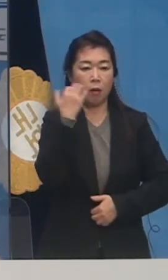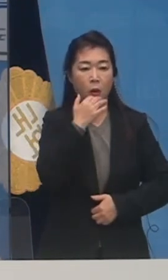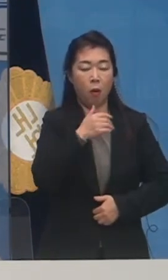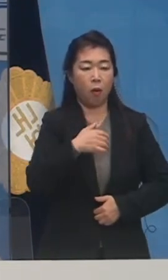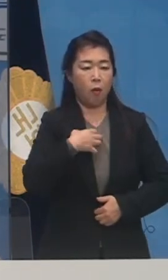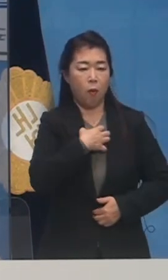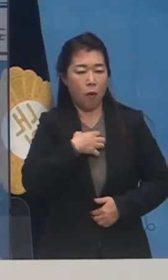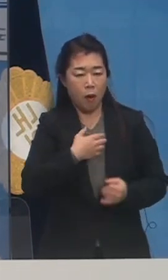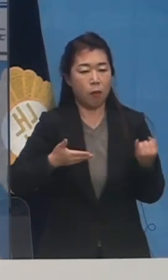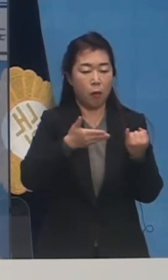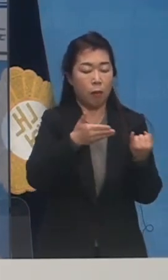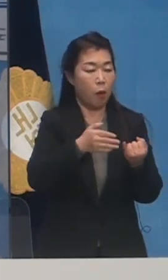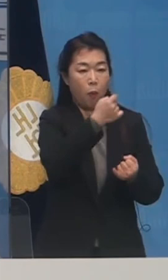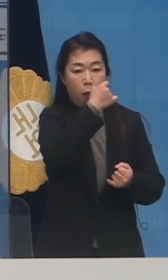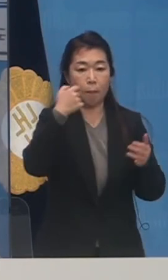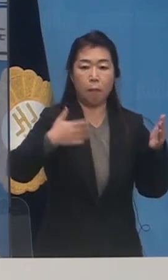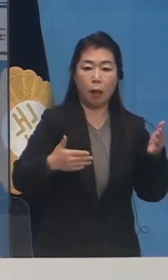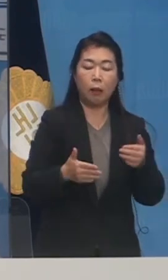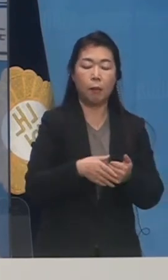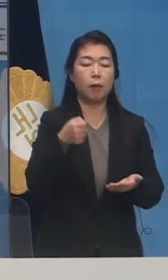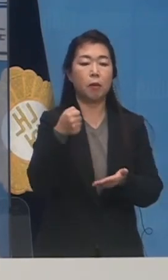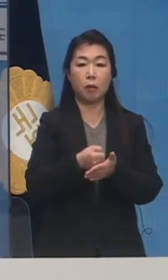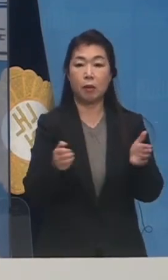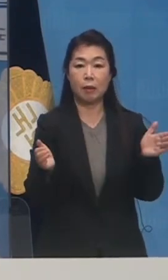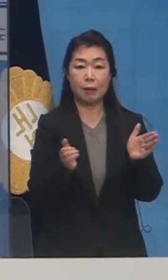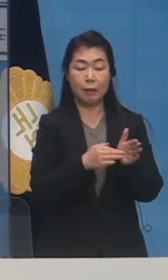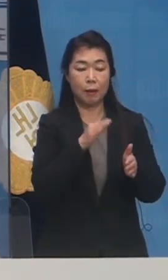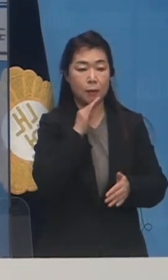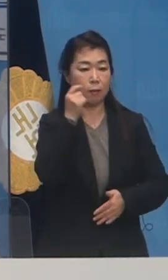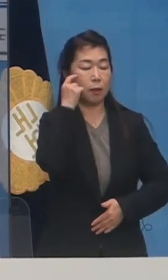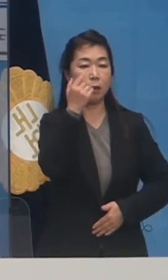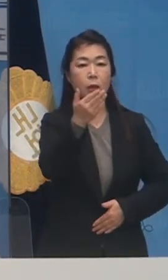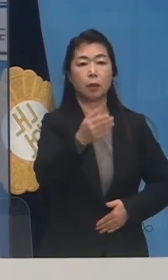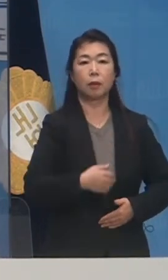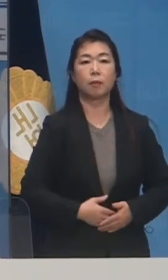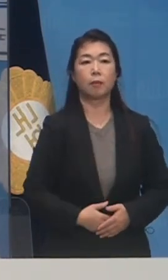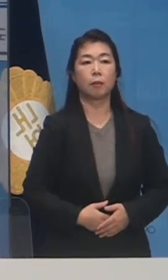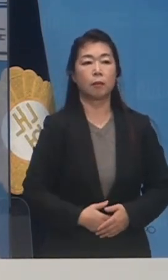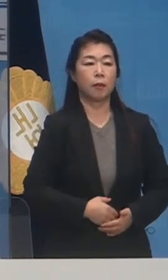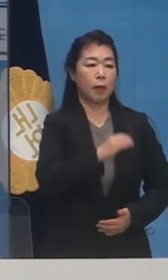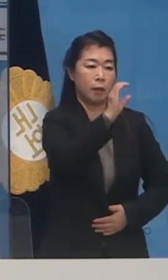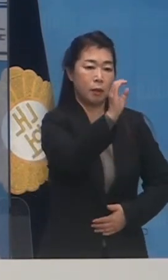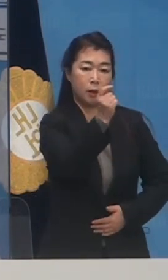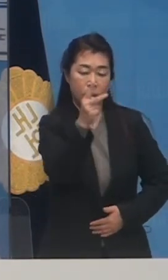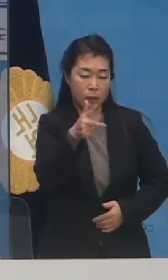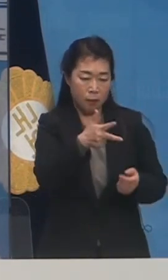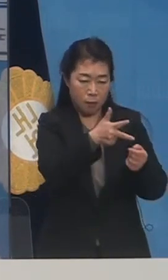없다고 결론 내리는 것이 타당합니까? CCTV